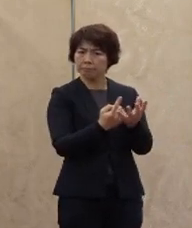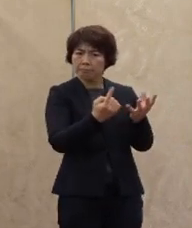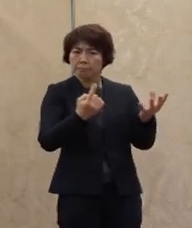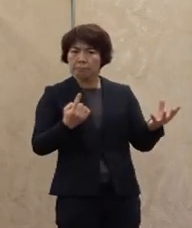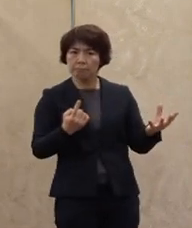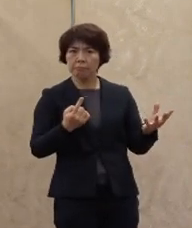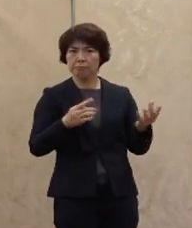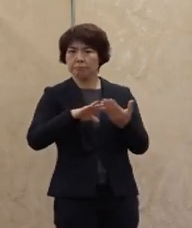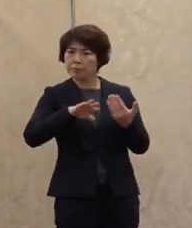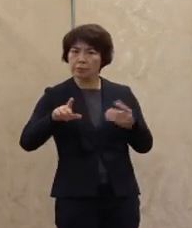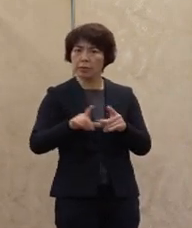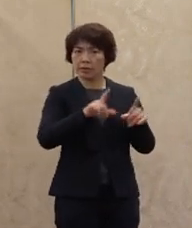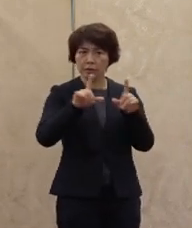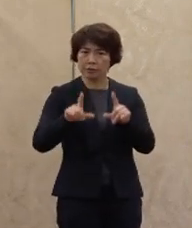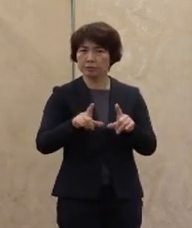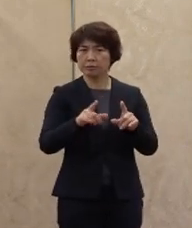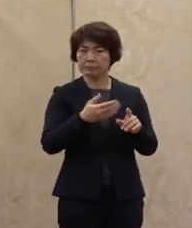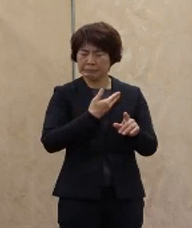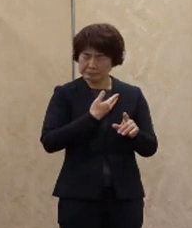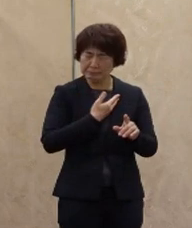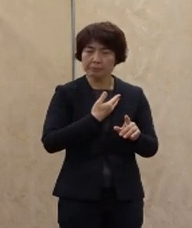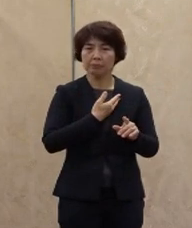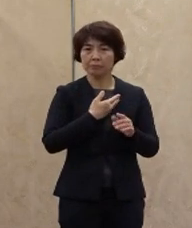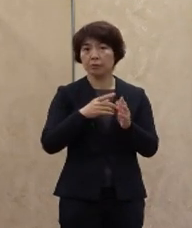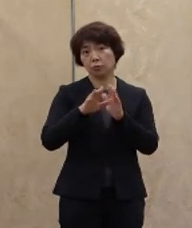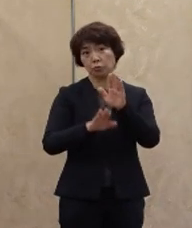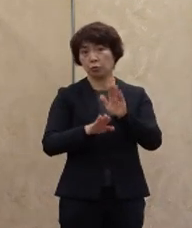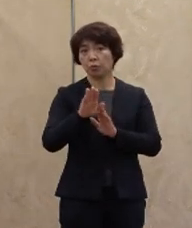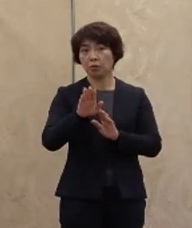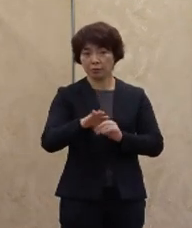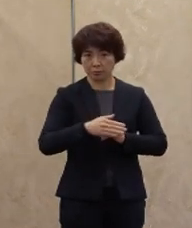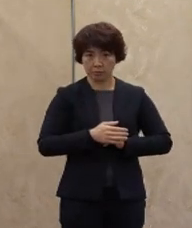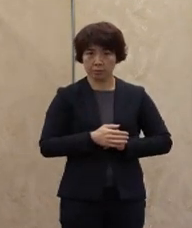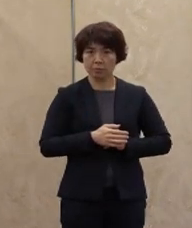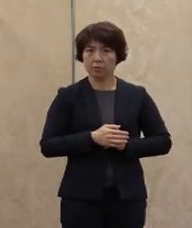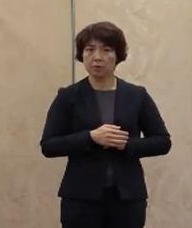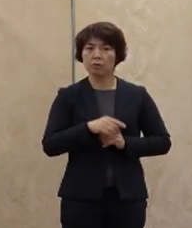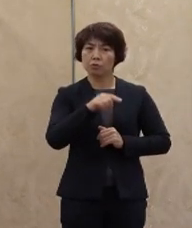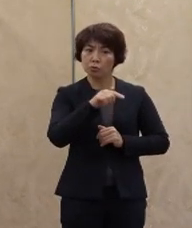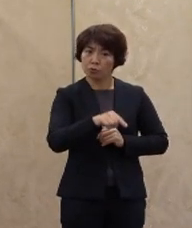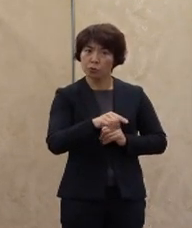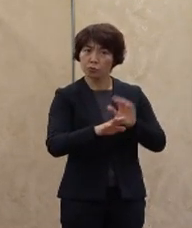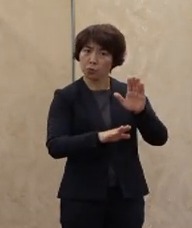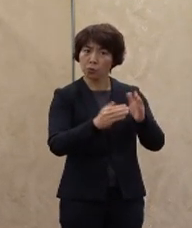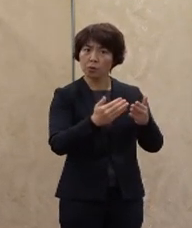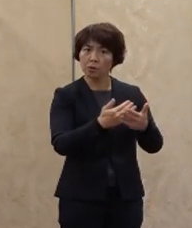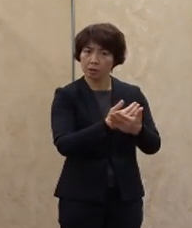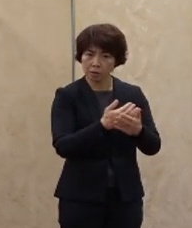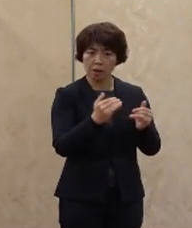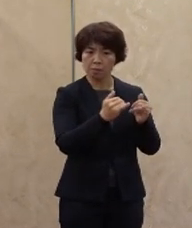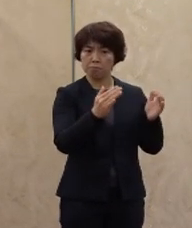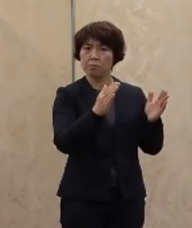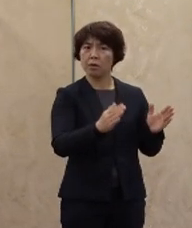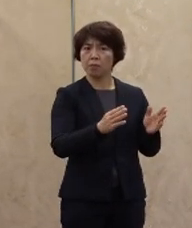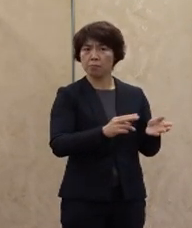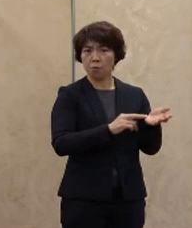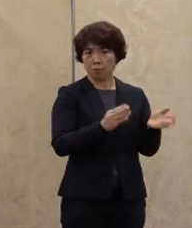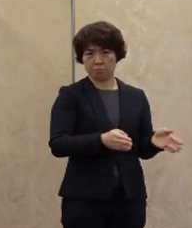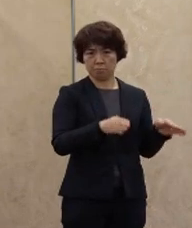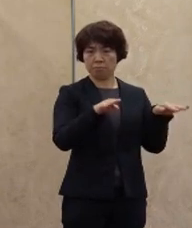か、そんなことがやっぱりありうるわけで、その中で民間病院にそれを、民間病院としてはそれはやっ